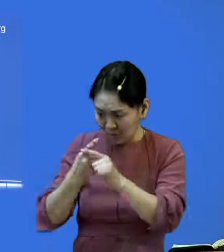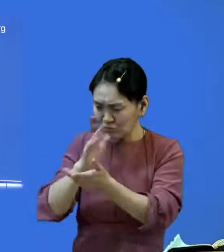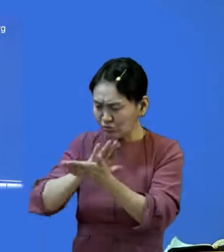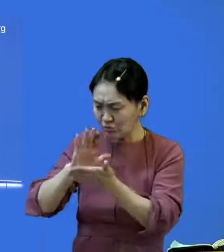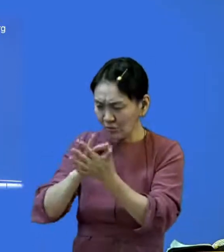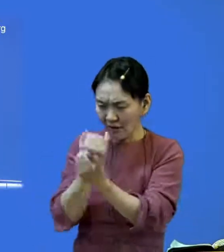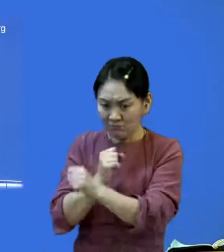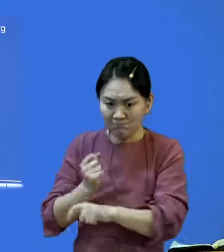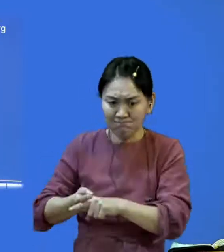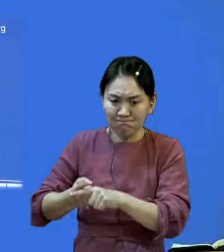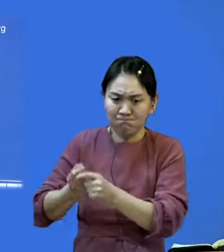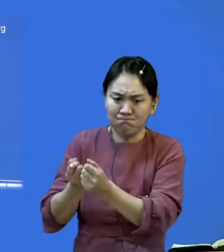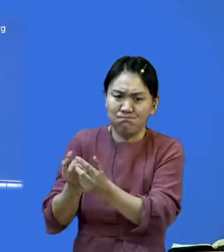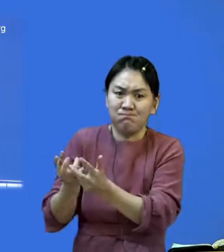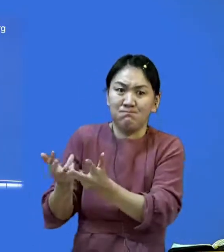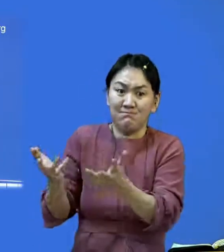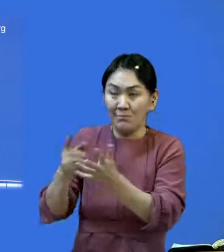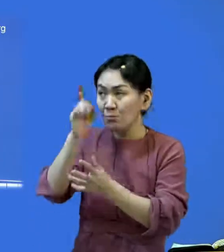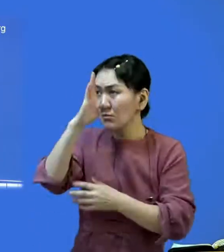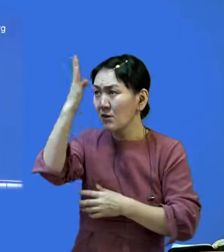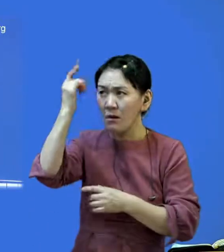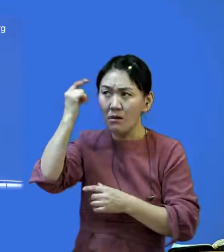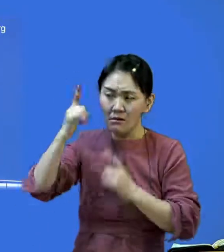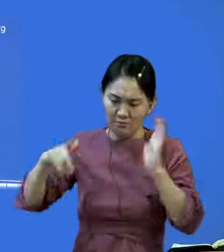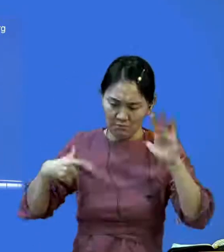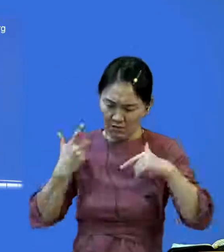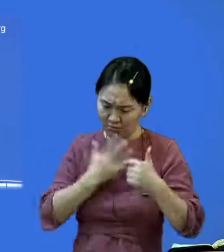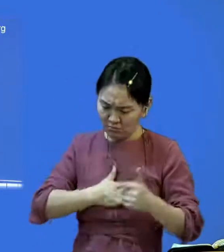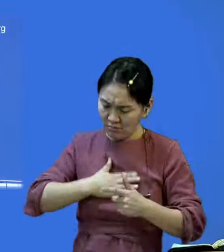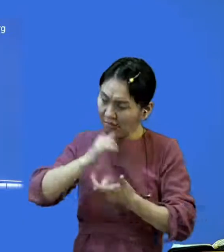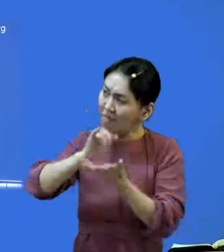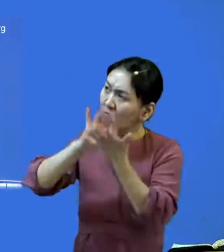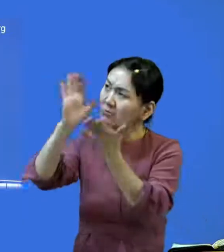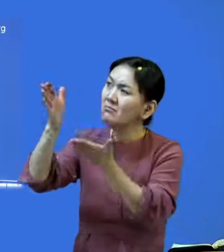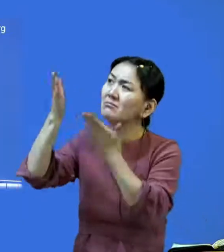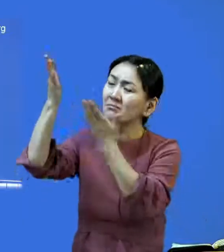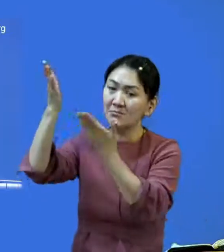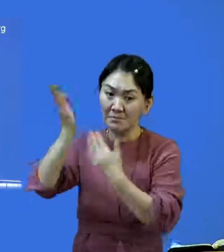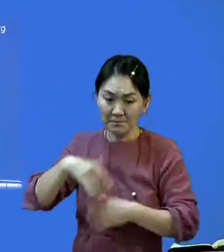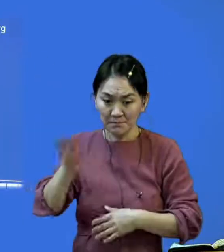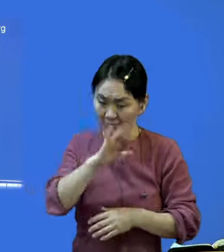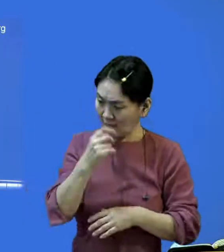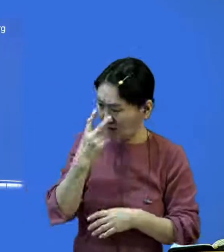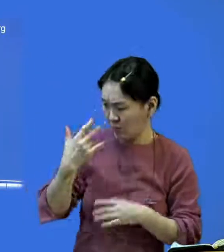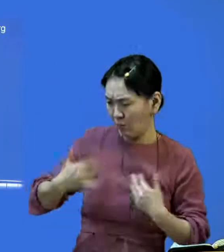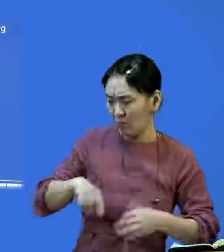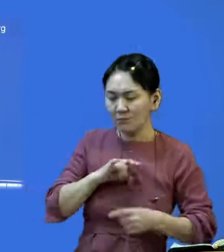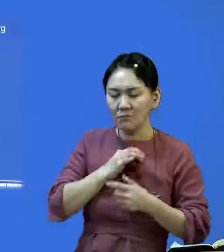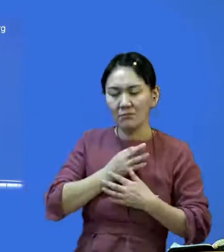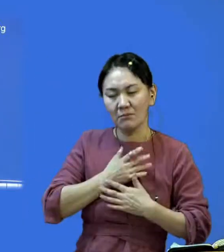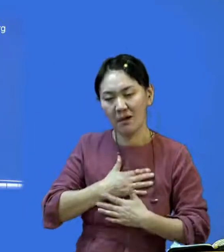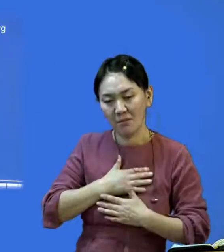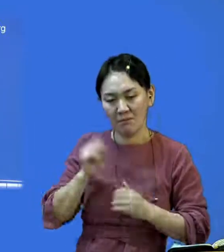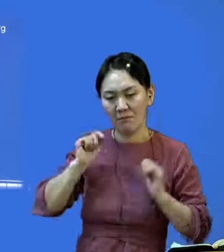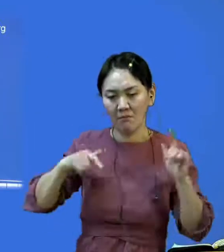хүмүүс аврагдж бурханд баяр хөөр алдарн байж бид бүхэнд бас тайтгарал баяр хөөр болсоор